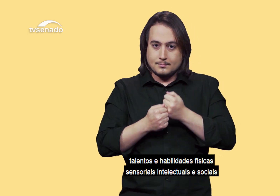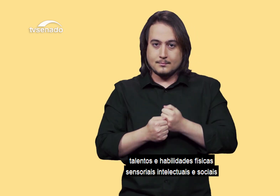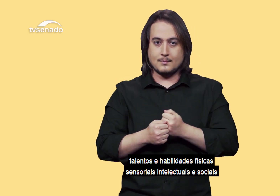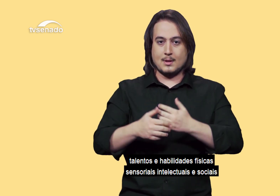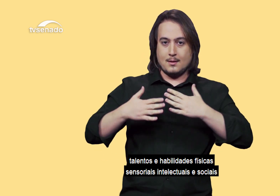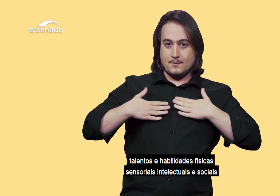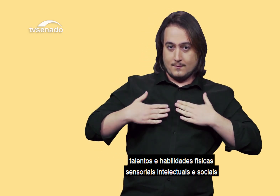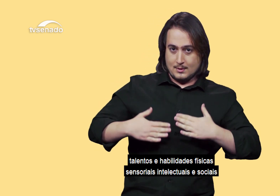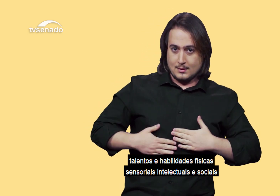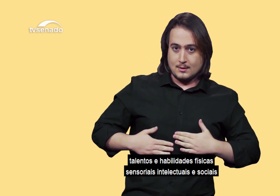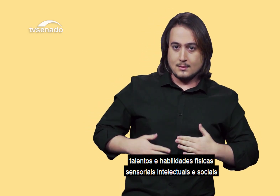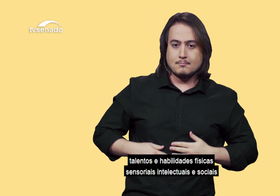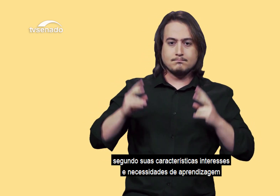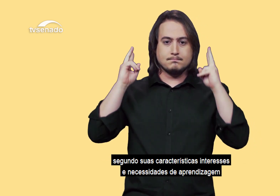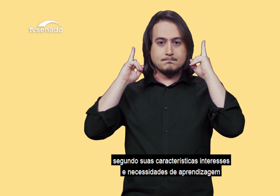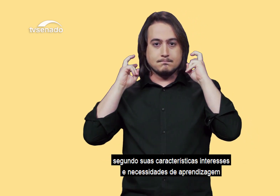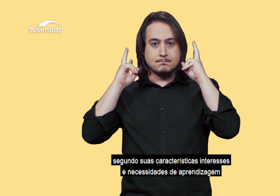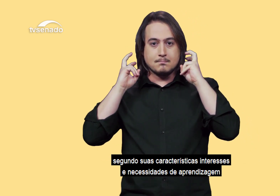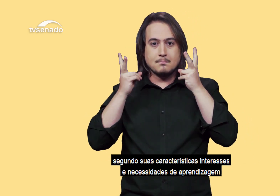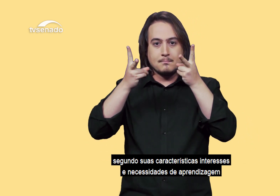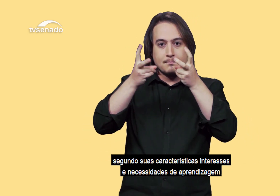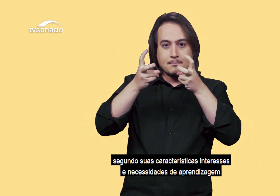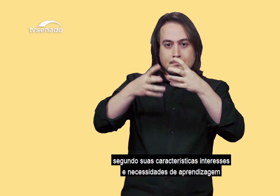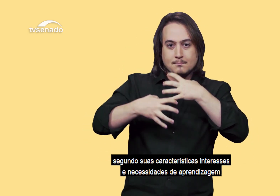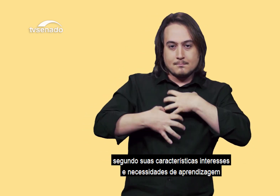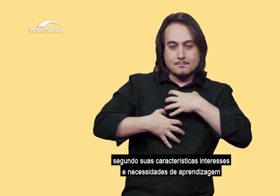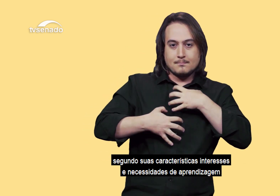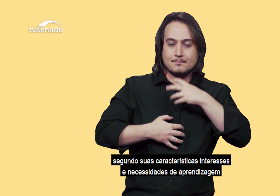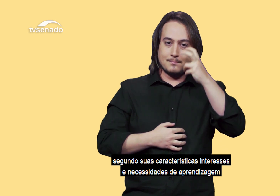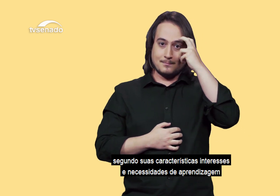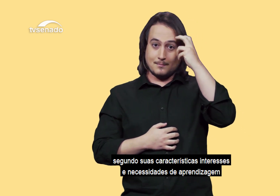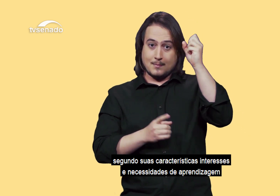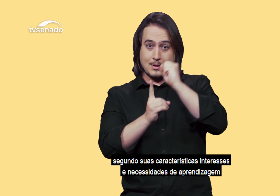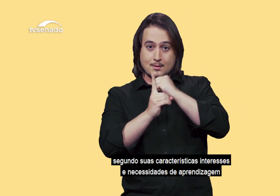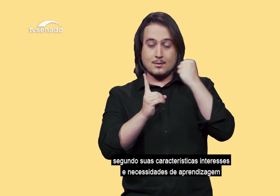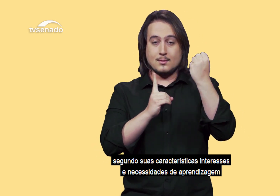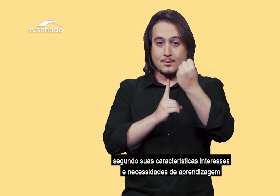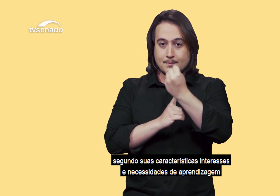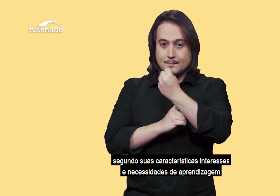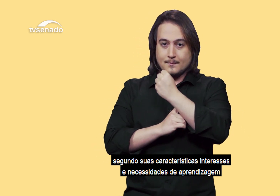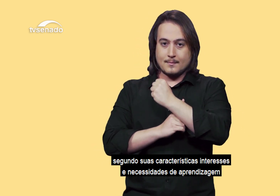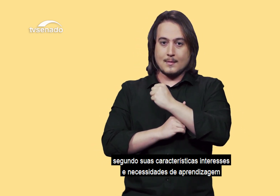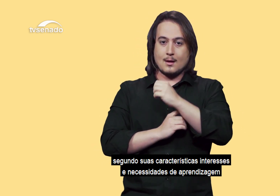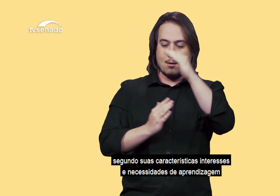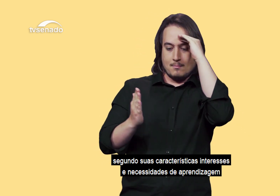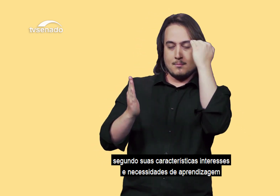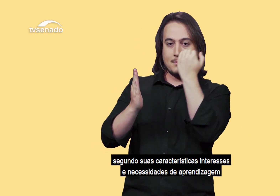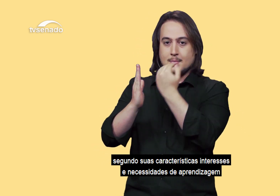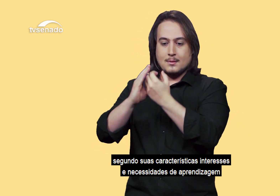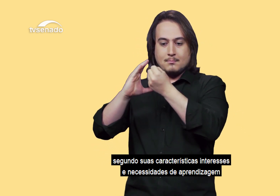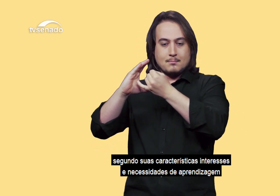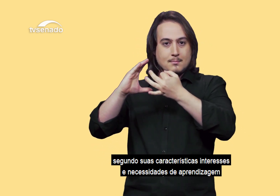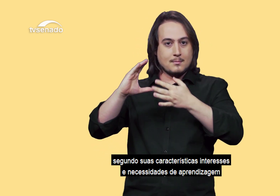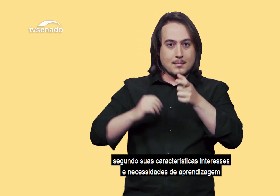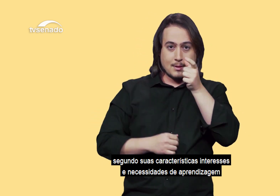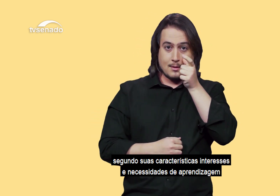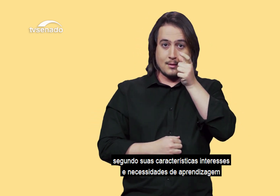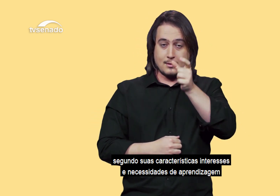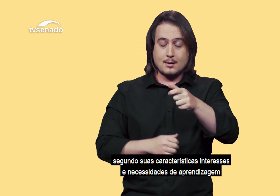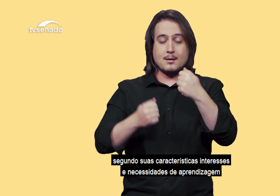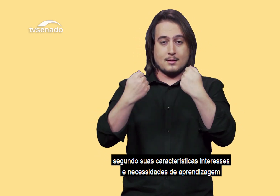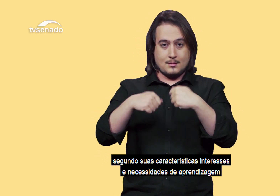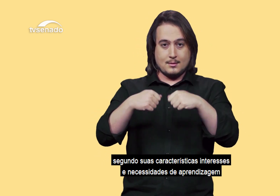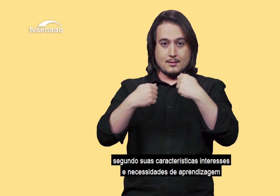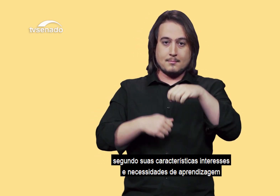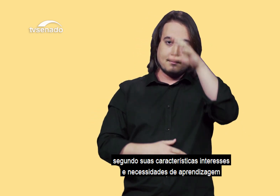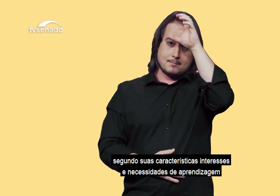sensoriais, intelectuais e sociais, segundo suas características, interesses e necessidades de aprendizagem.